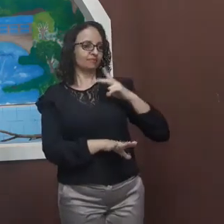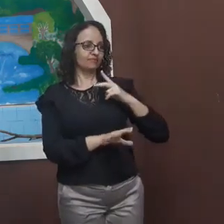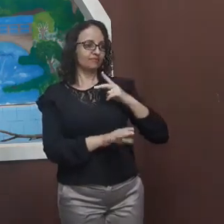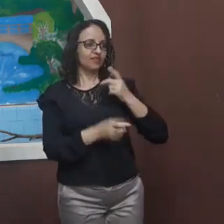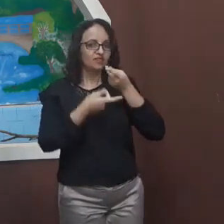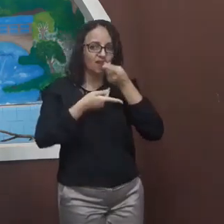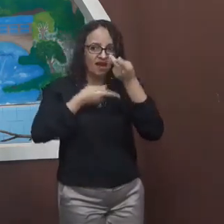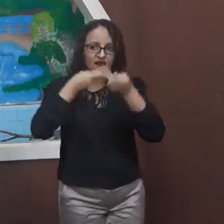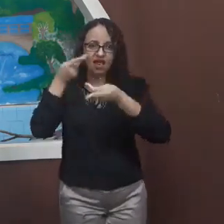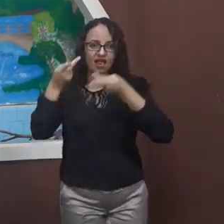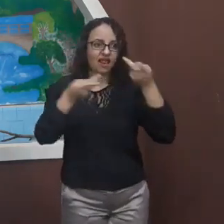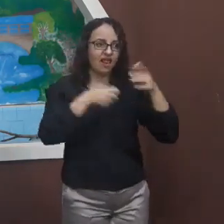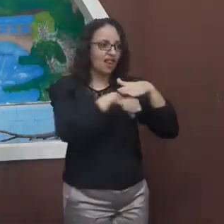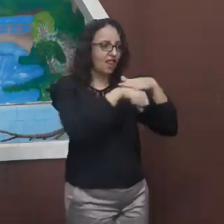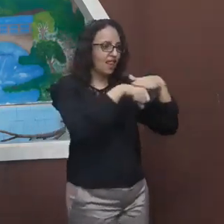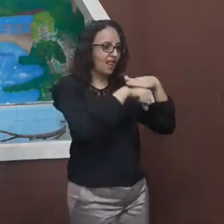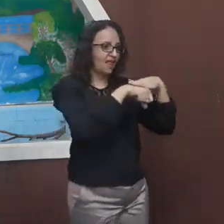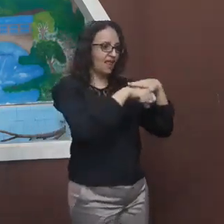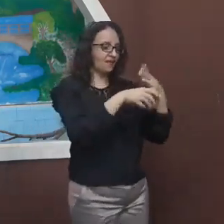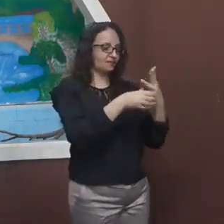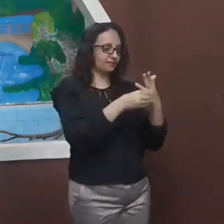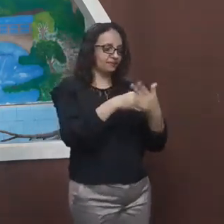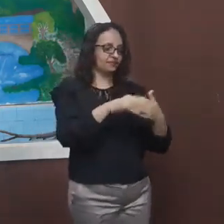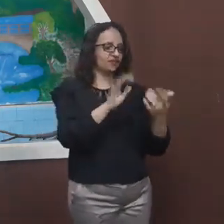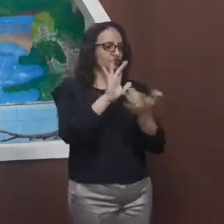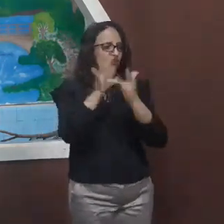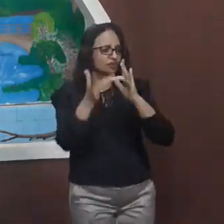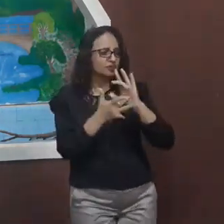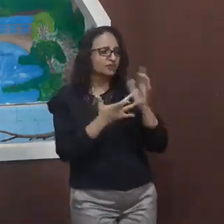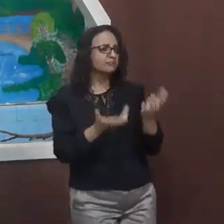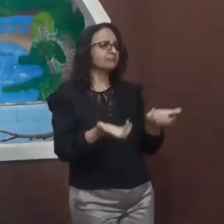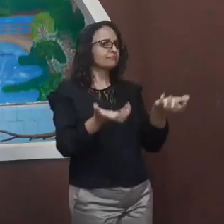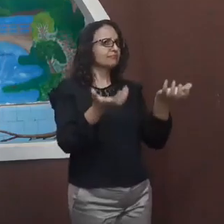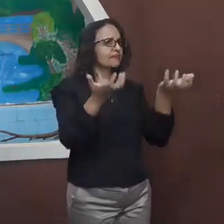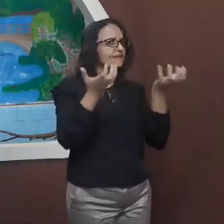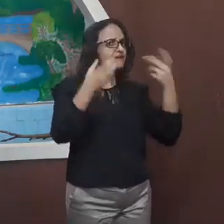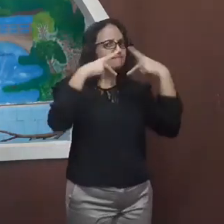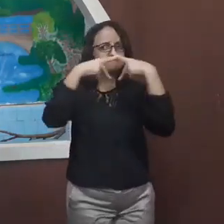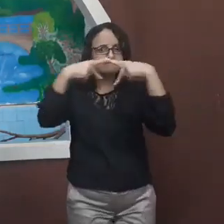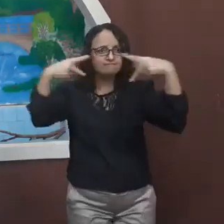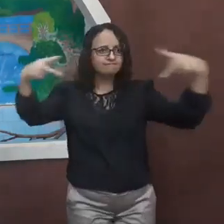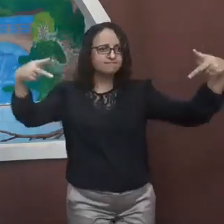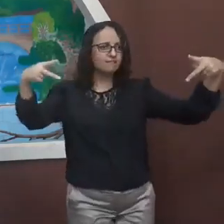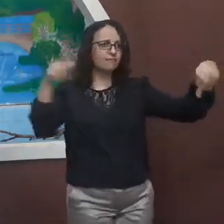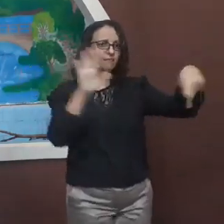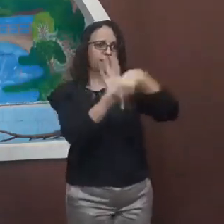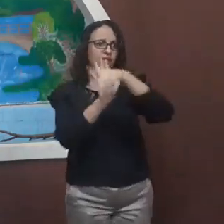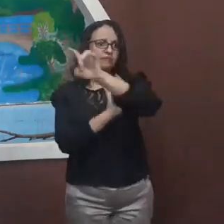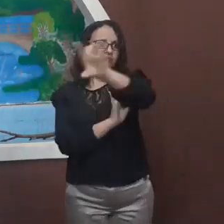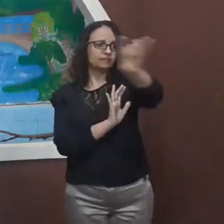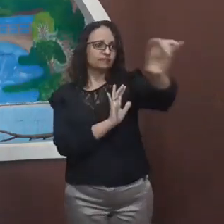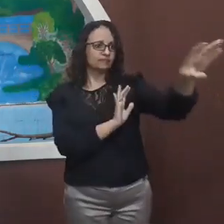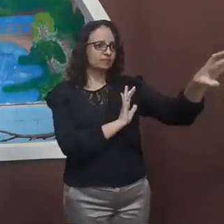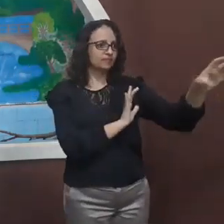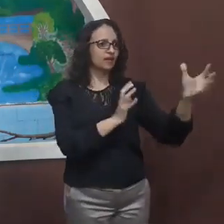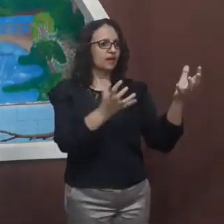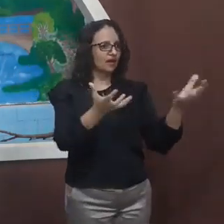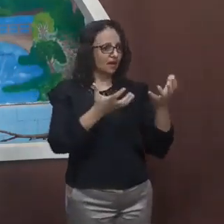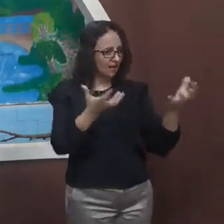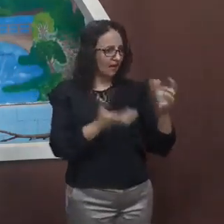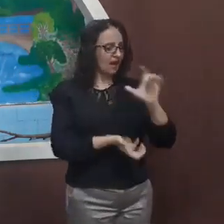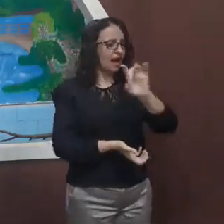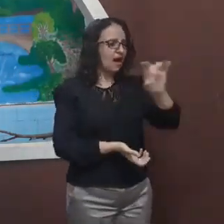cada um, e ele tem uma mensagem específica para cada um. Ele tem mensagem para a multidão, mas ele também tem